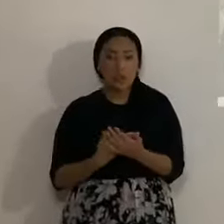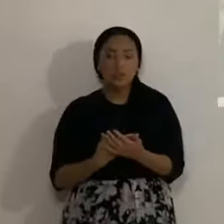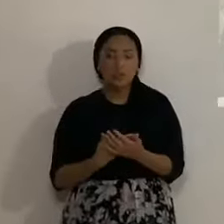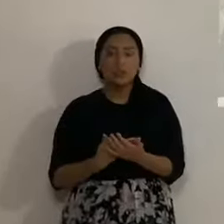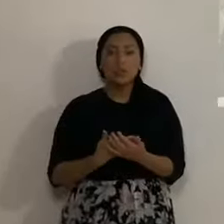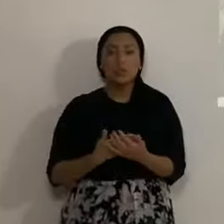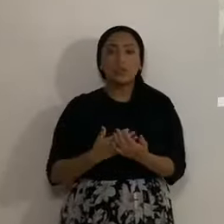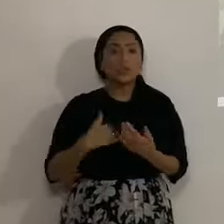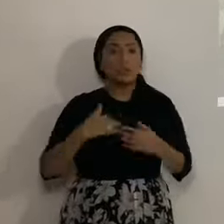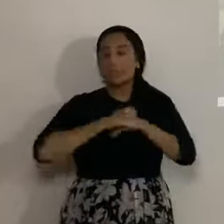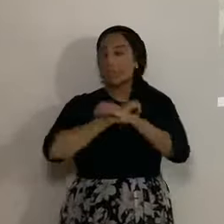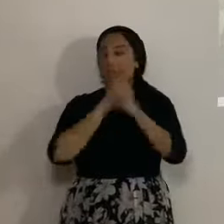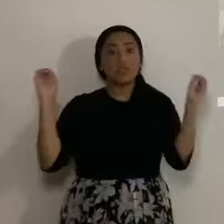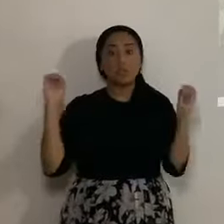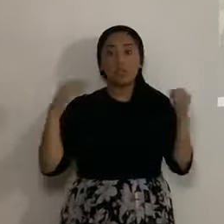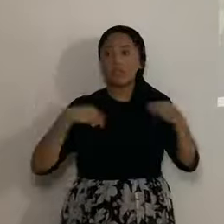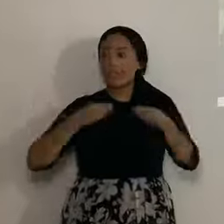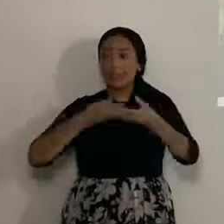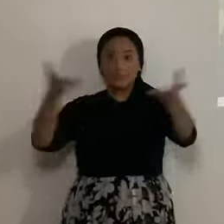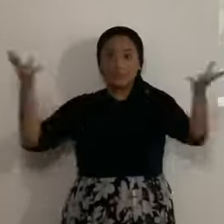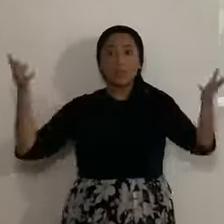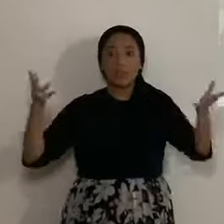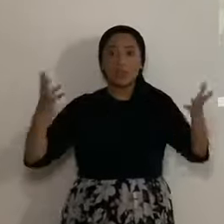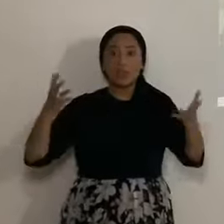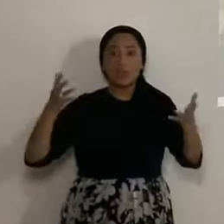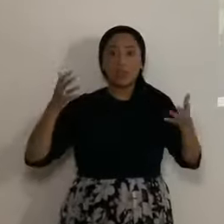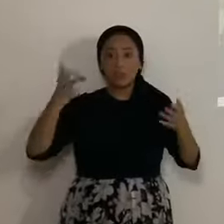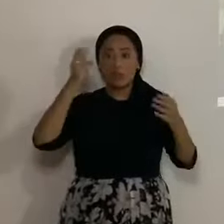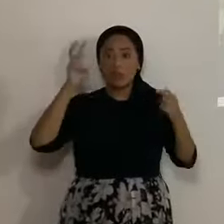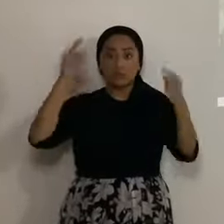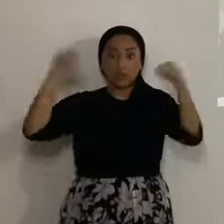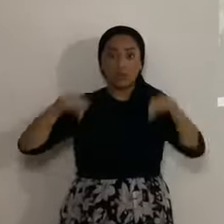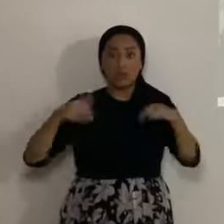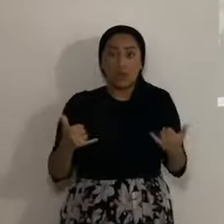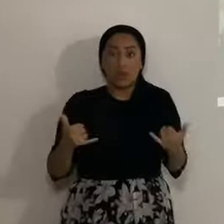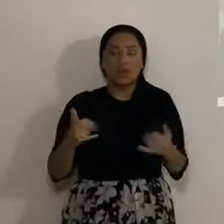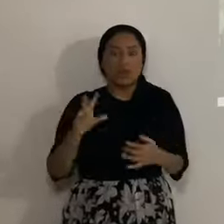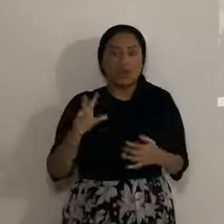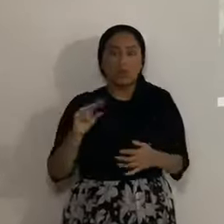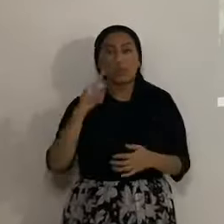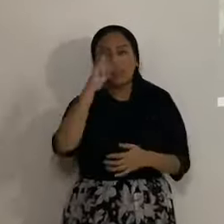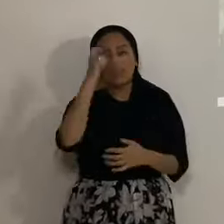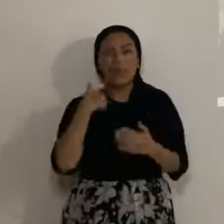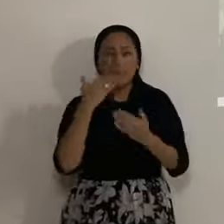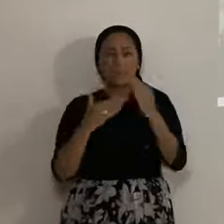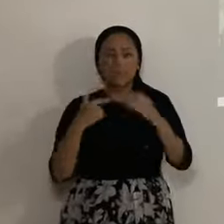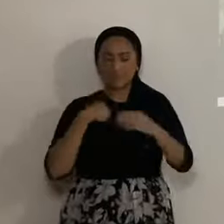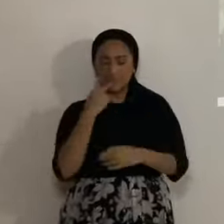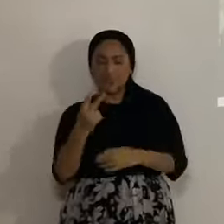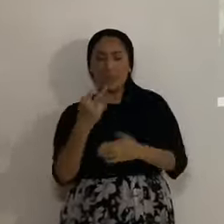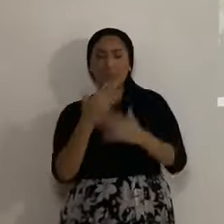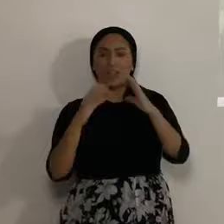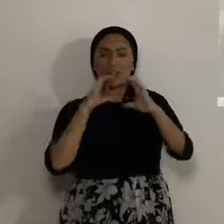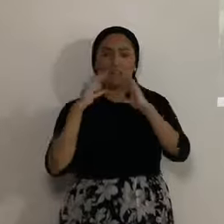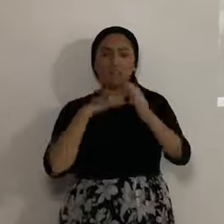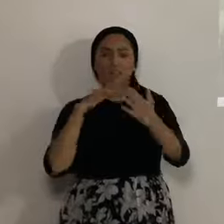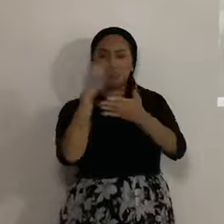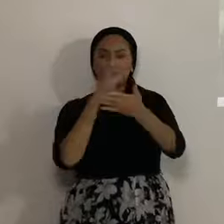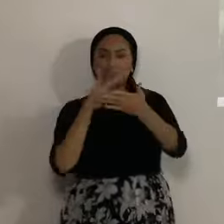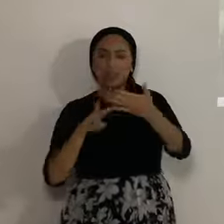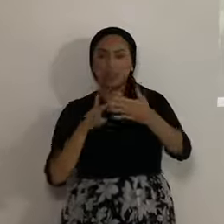en ningún momento yo estoy anunciando esto, de que ya viene Yahshua, porque hubo algunos comentarios que leí,